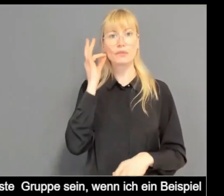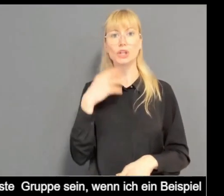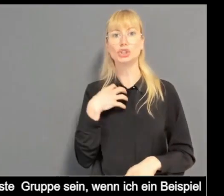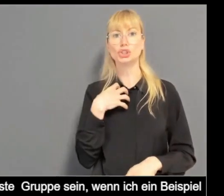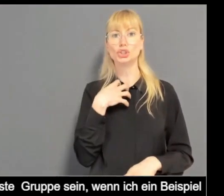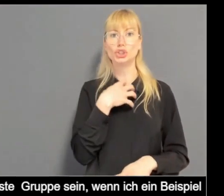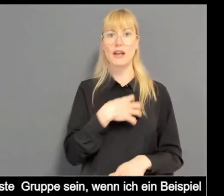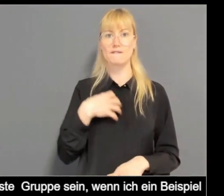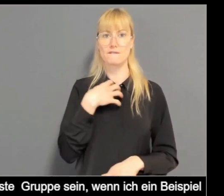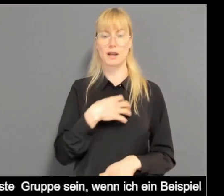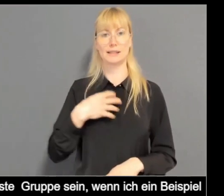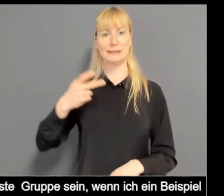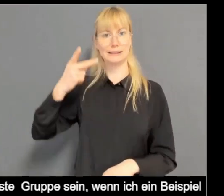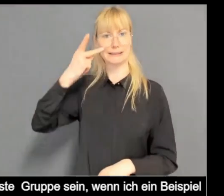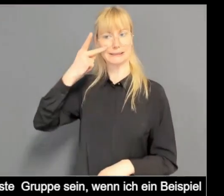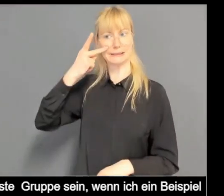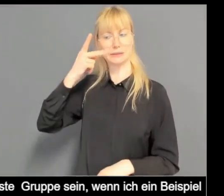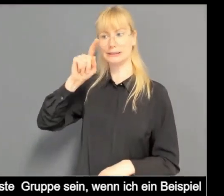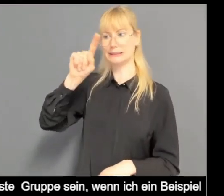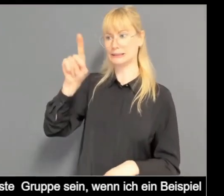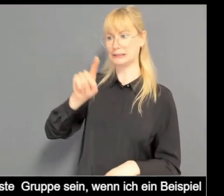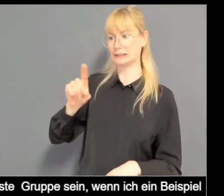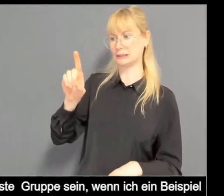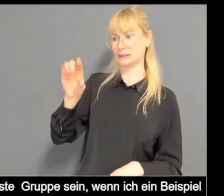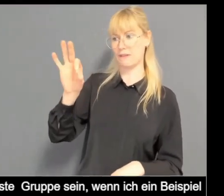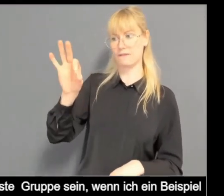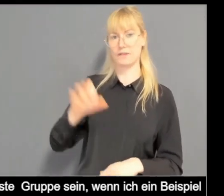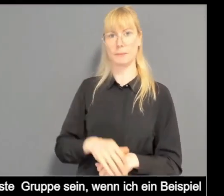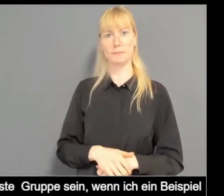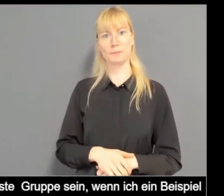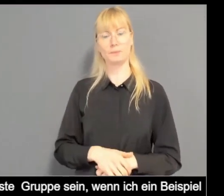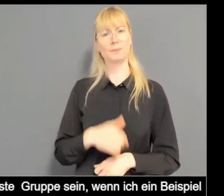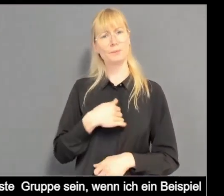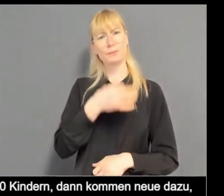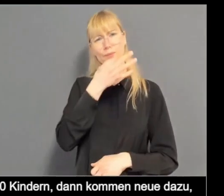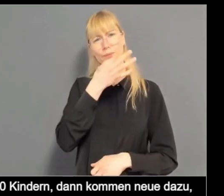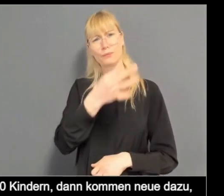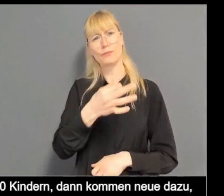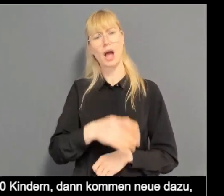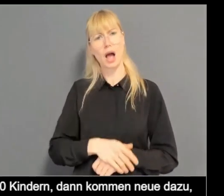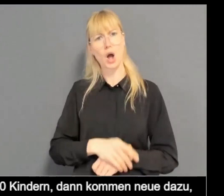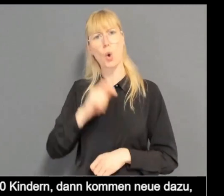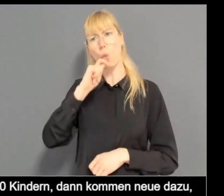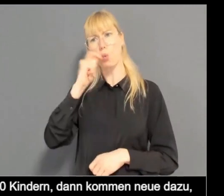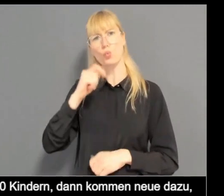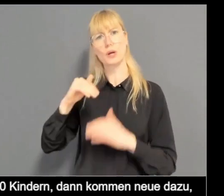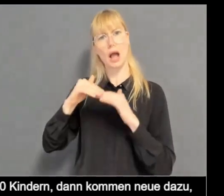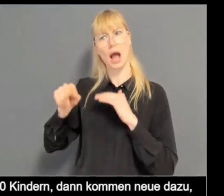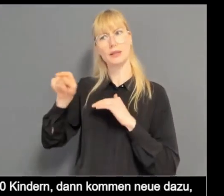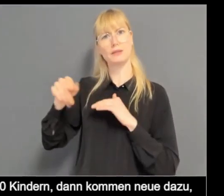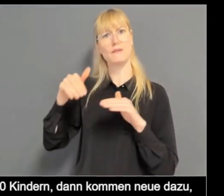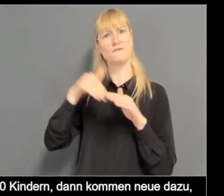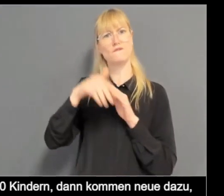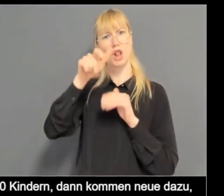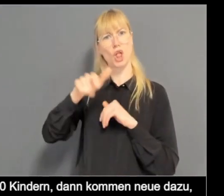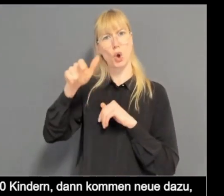Patricia Schäfer, ZDF. Ja, ich habe einmal eine Frage zu den ukrainischen Flüchtlingen. Es sind jetzt schon,